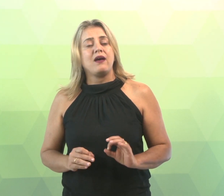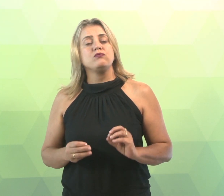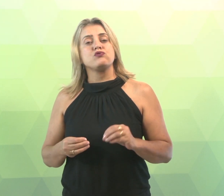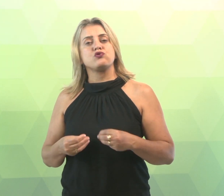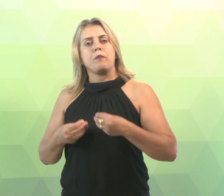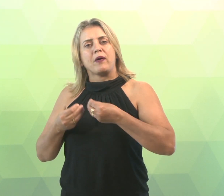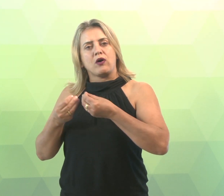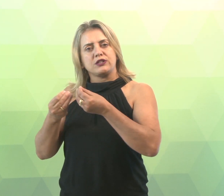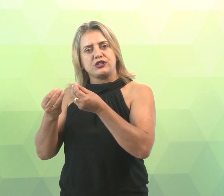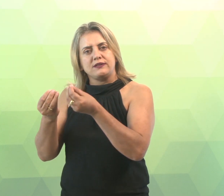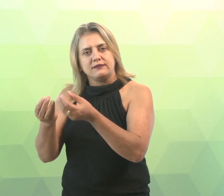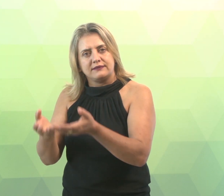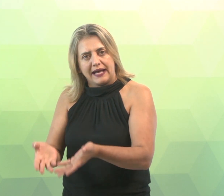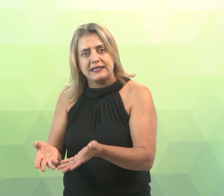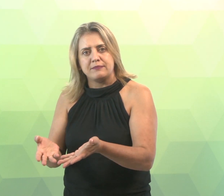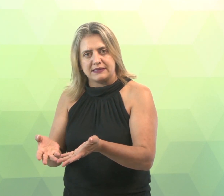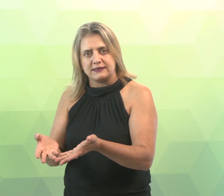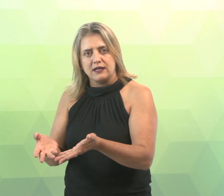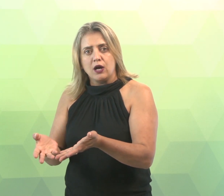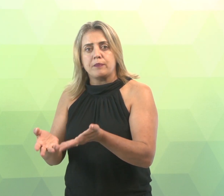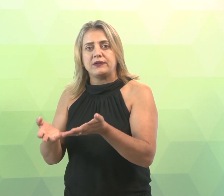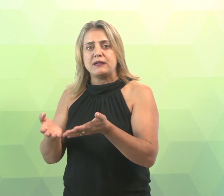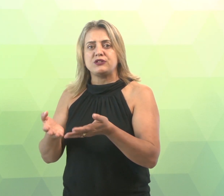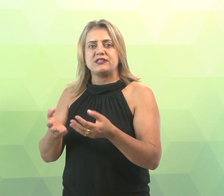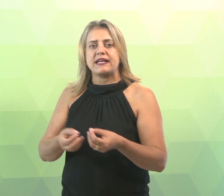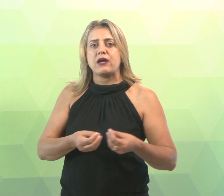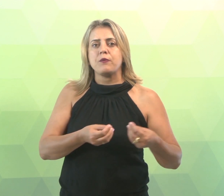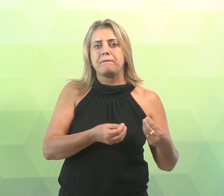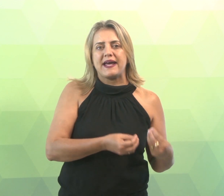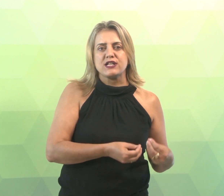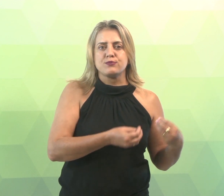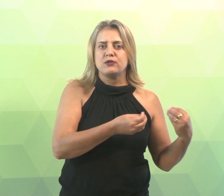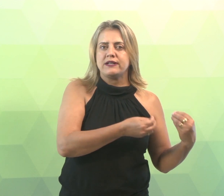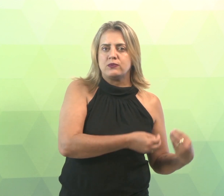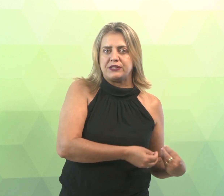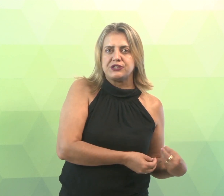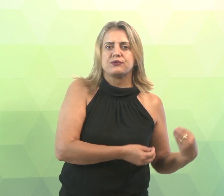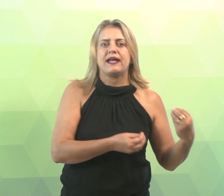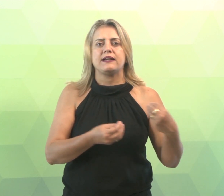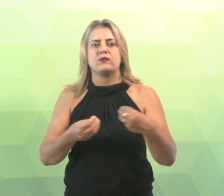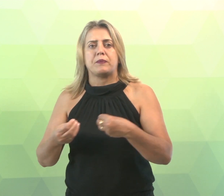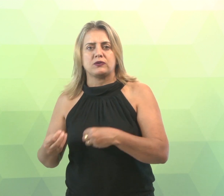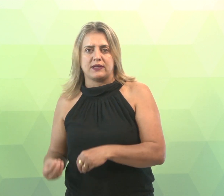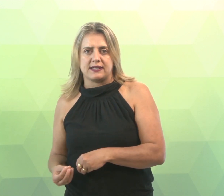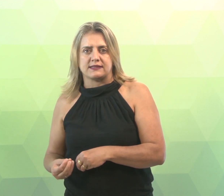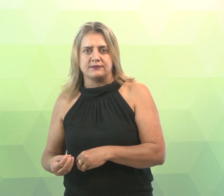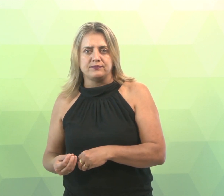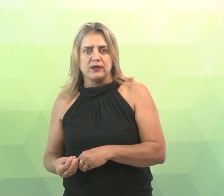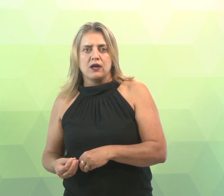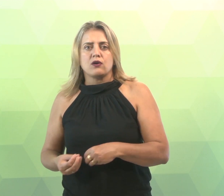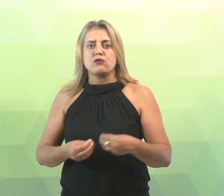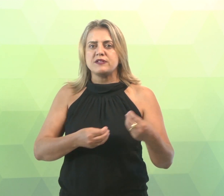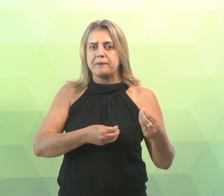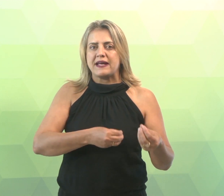um suporte da Libras. Podemos dizer que é um empréstimo linguístico da língua portuguesa, com os